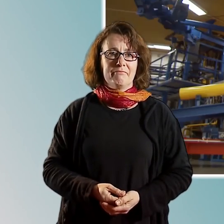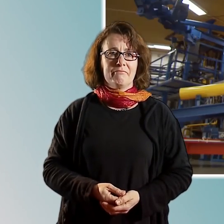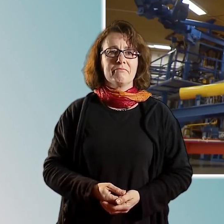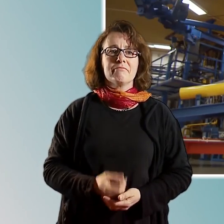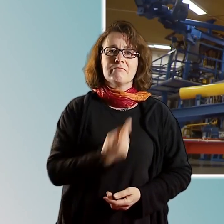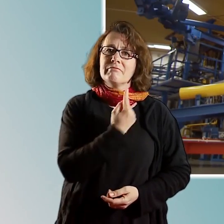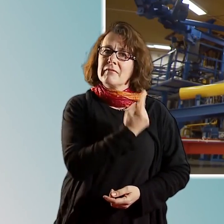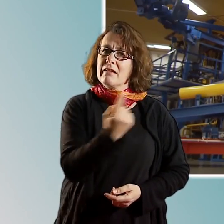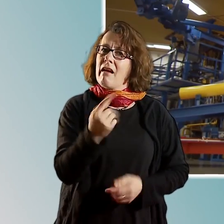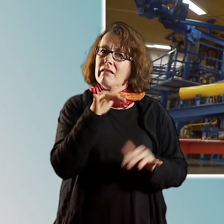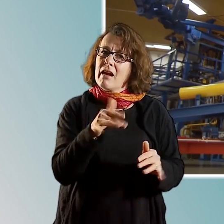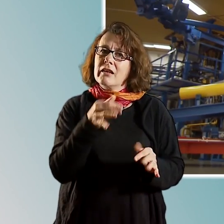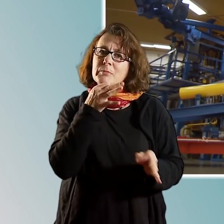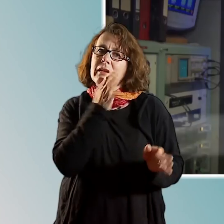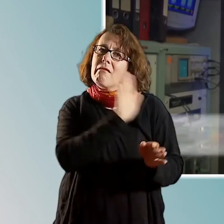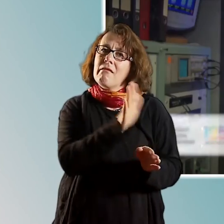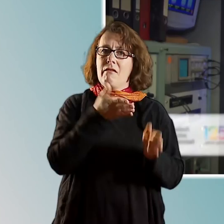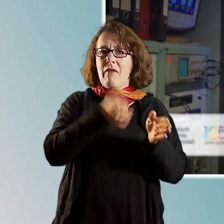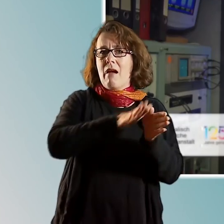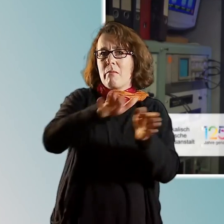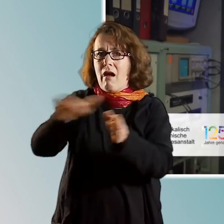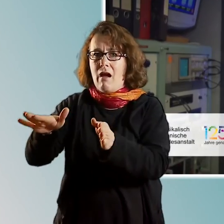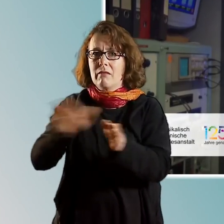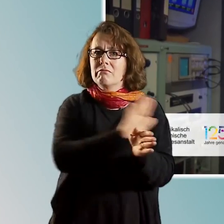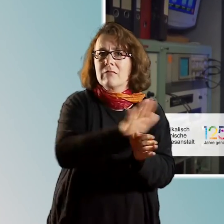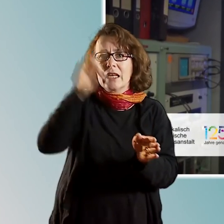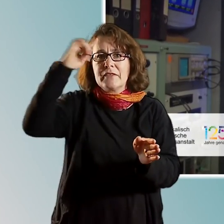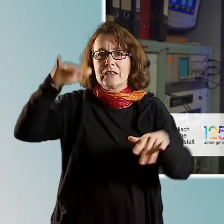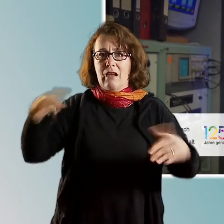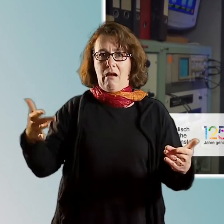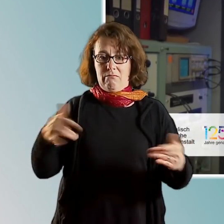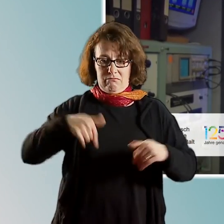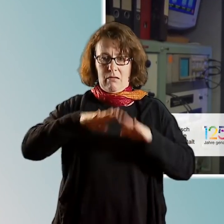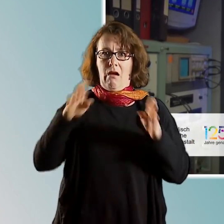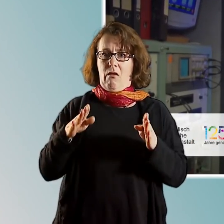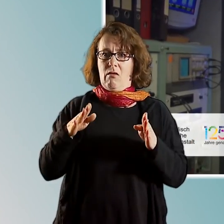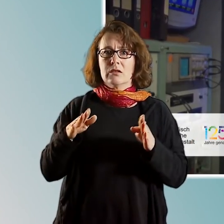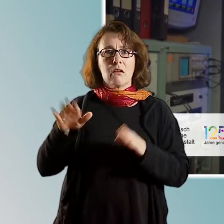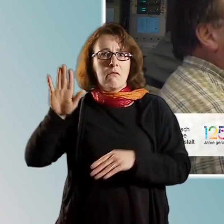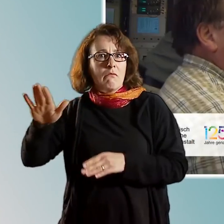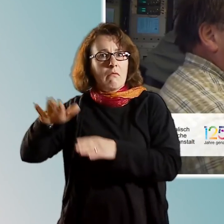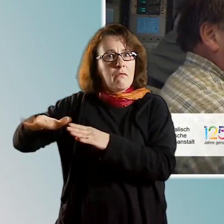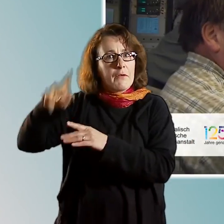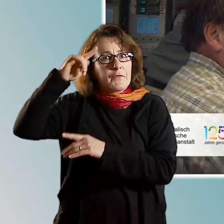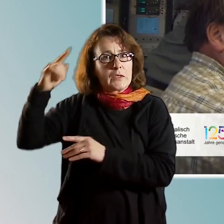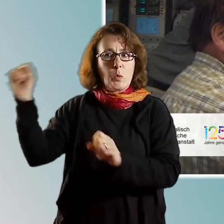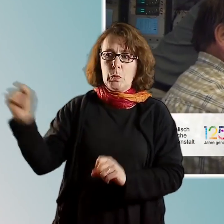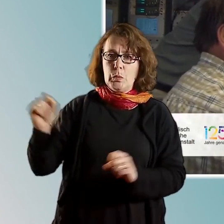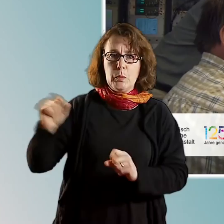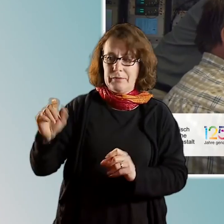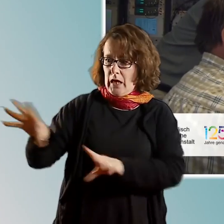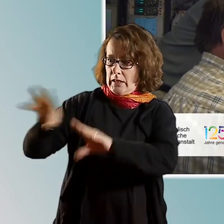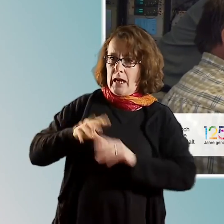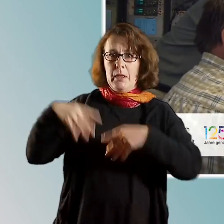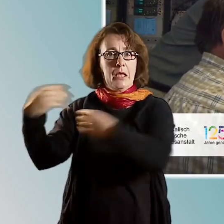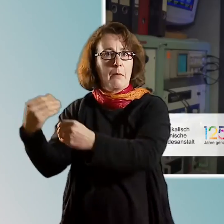Jeder hat natürlich so seinen Fachbereich, und das ist selbst hier im Haus schon so speziell, dass also kaum einer die